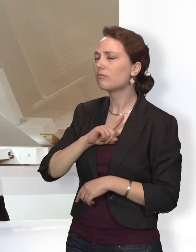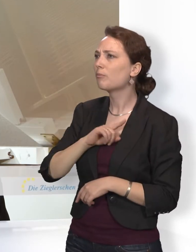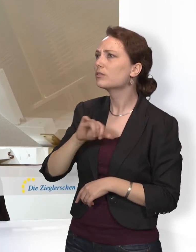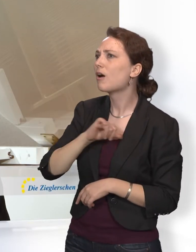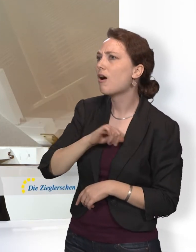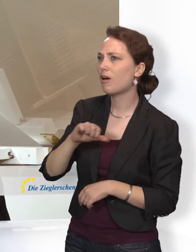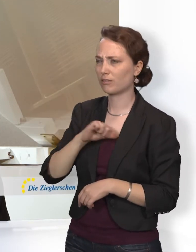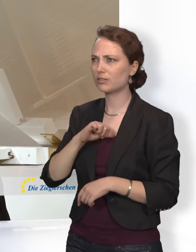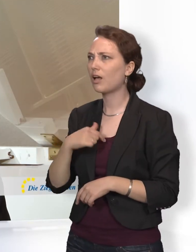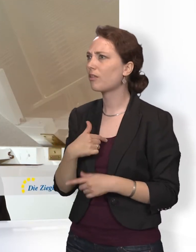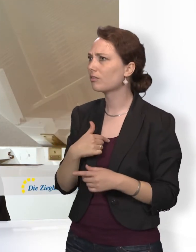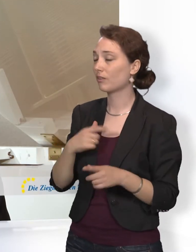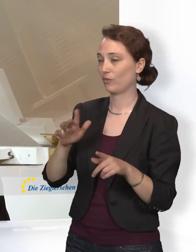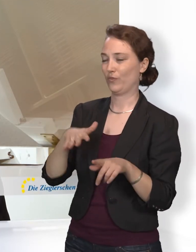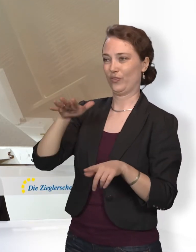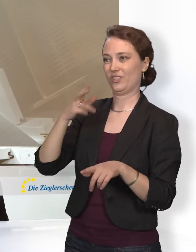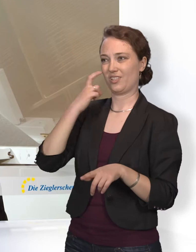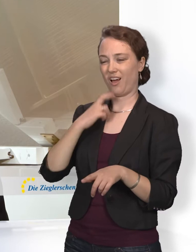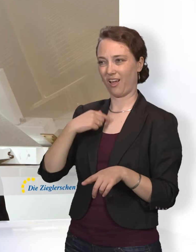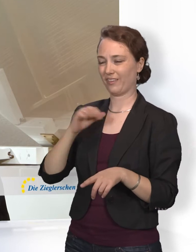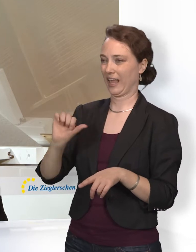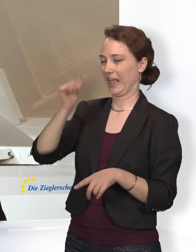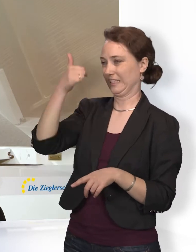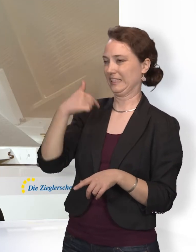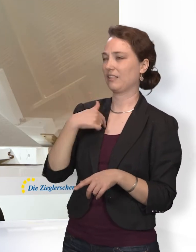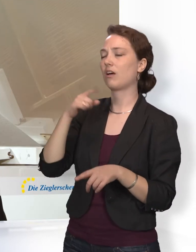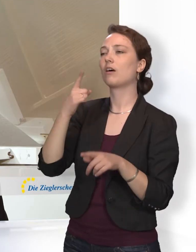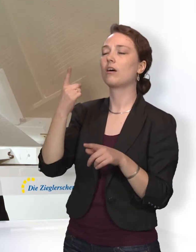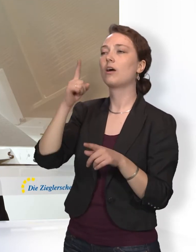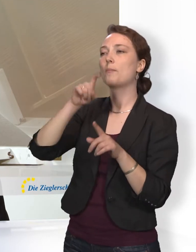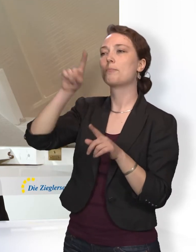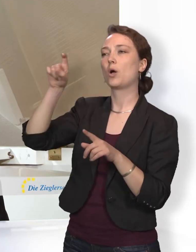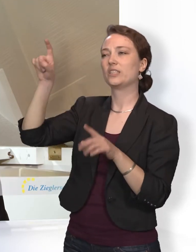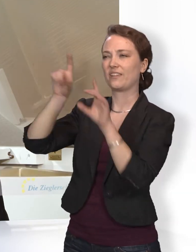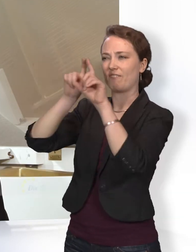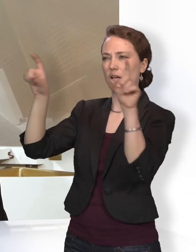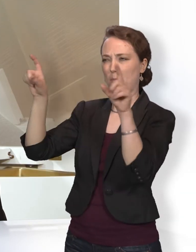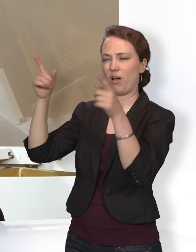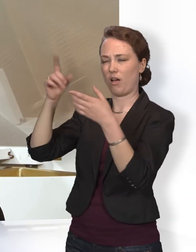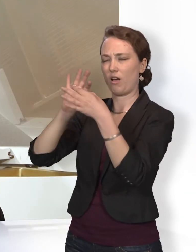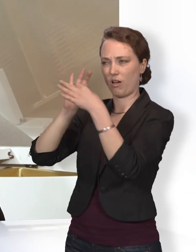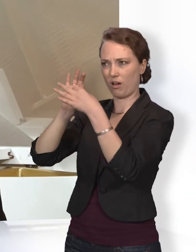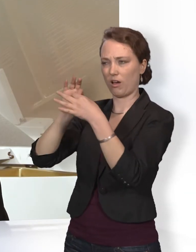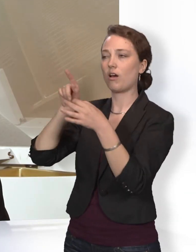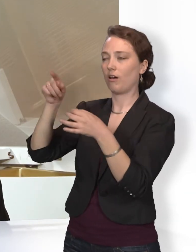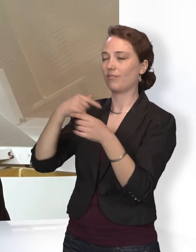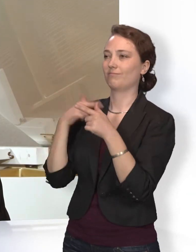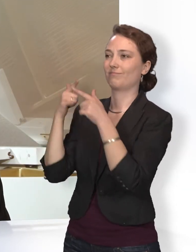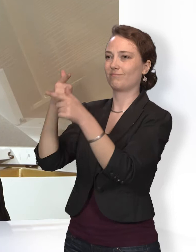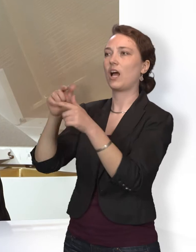auf meine erste Hauptversammlung einer börsennotierten, also aktiennotierten Firma fuhr,